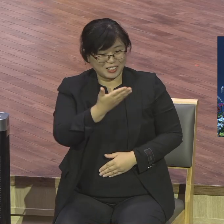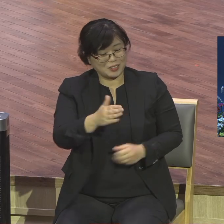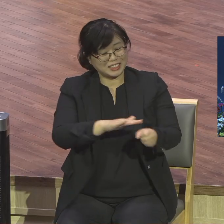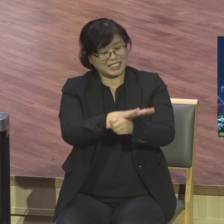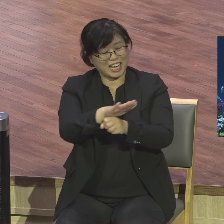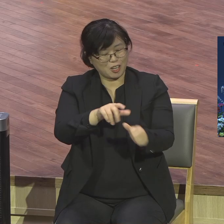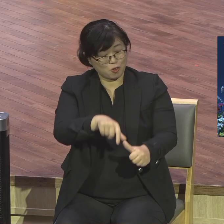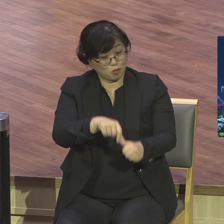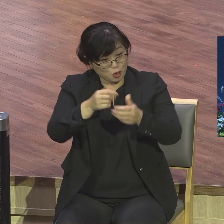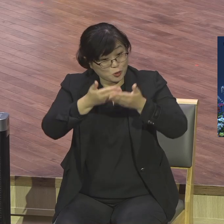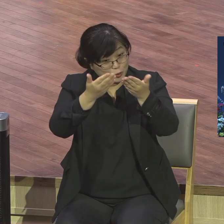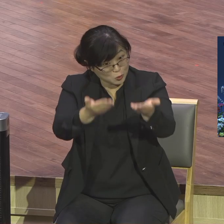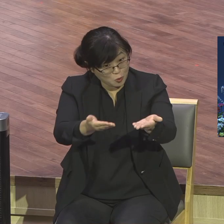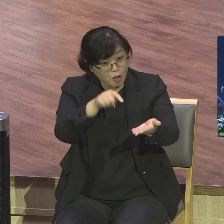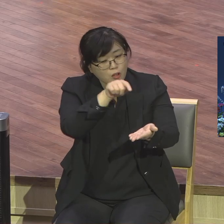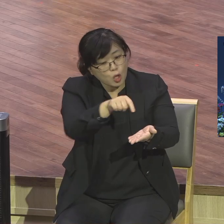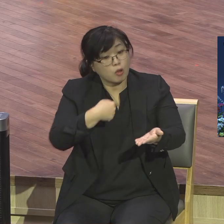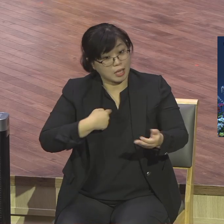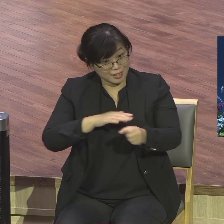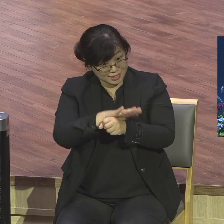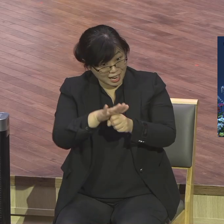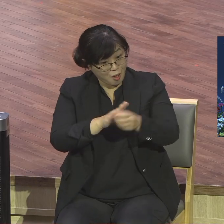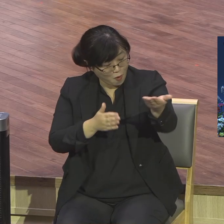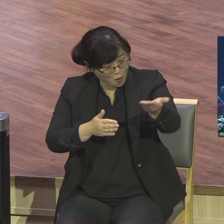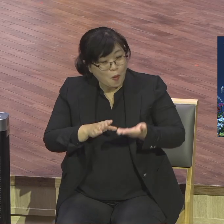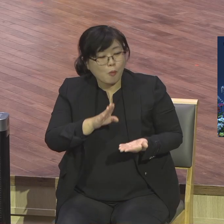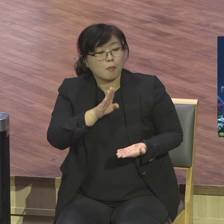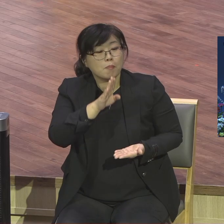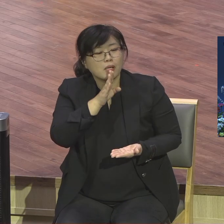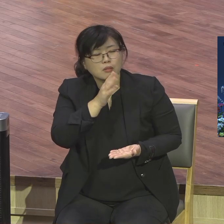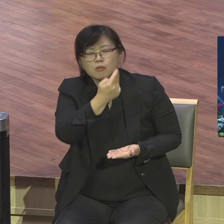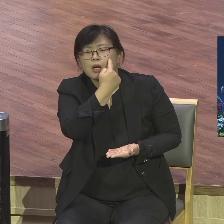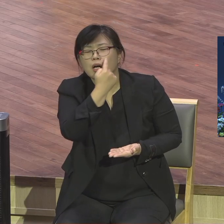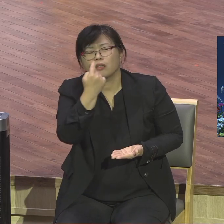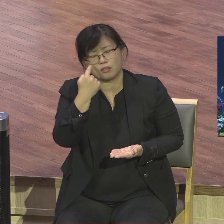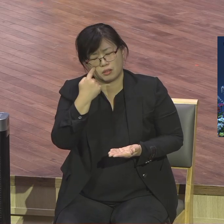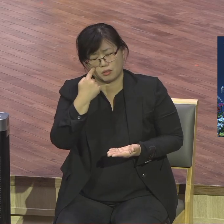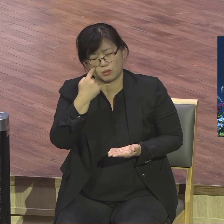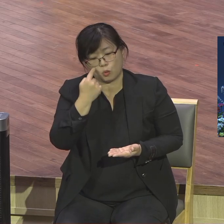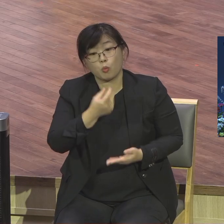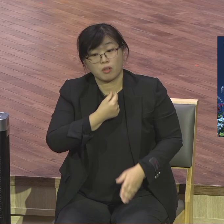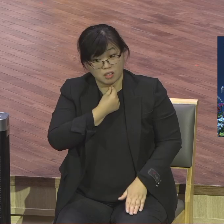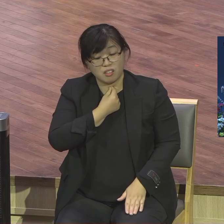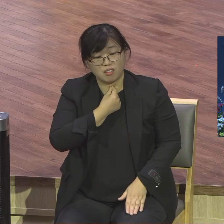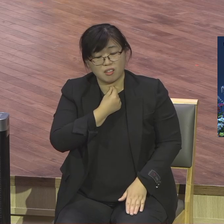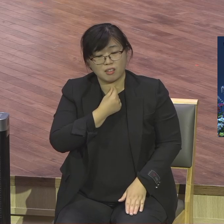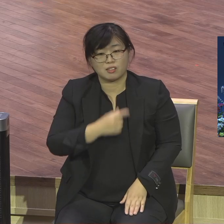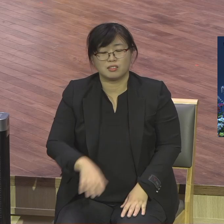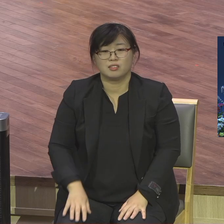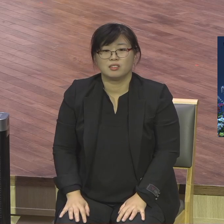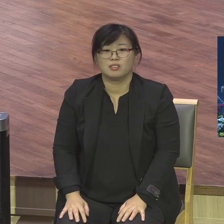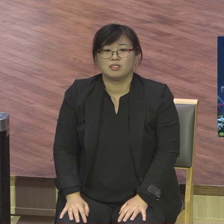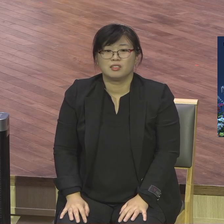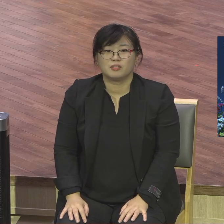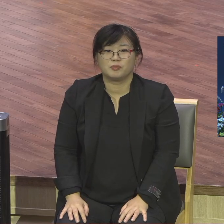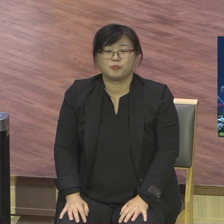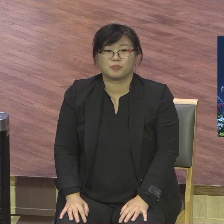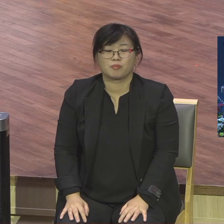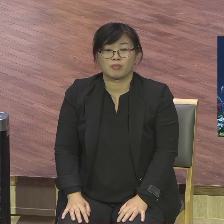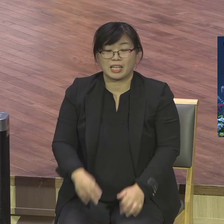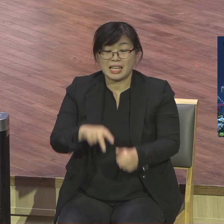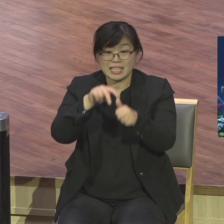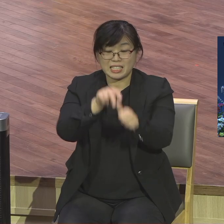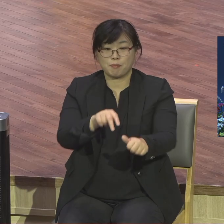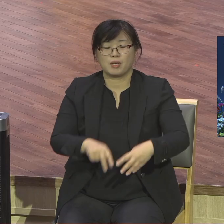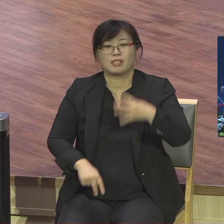얼마나 우리를 통해서 사랑받기를 원하시는지 신명기